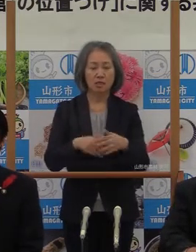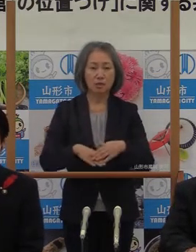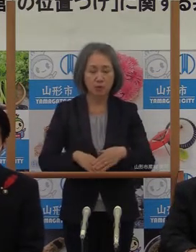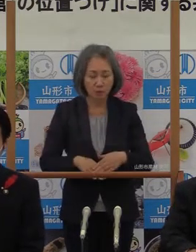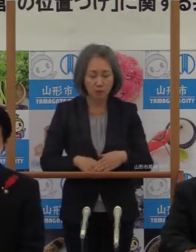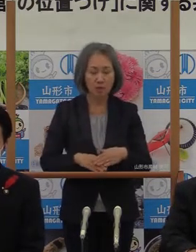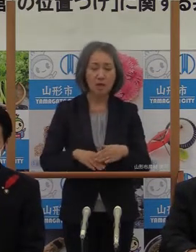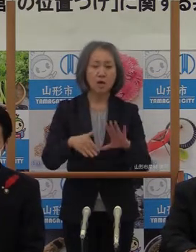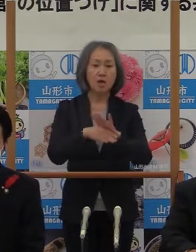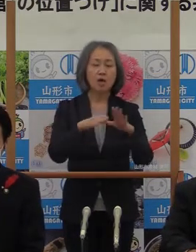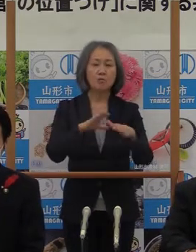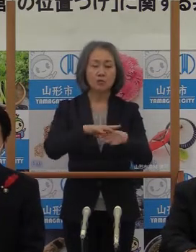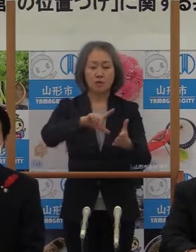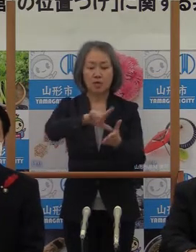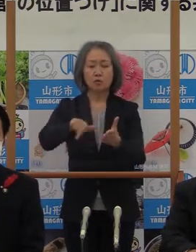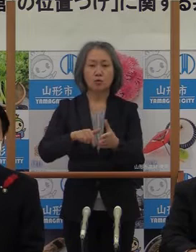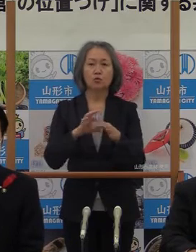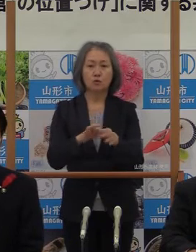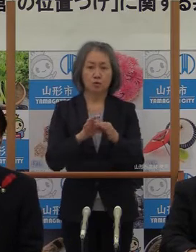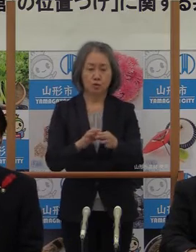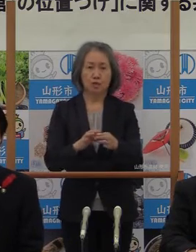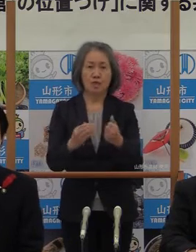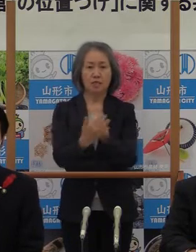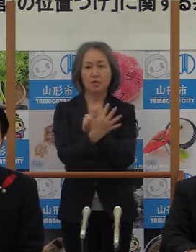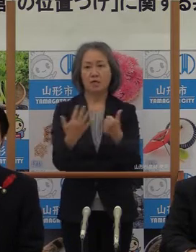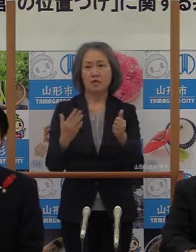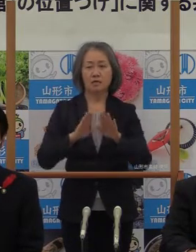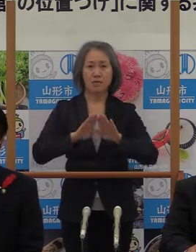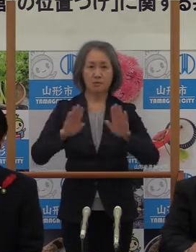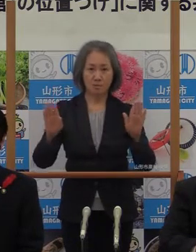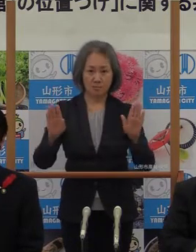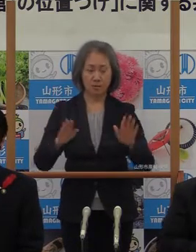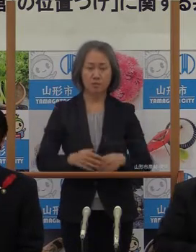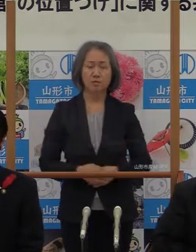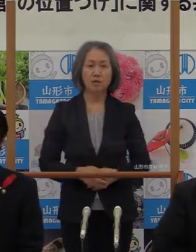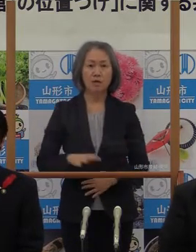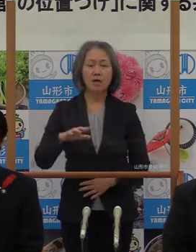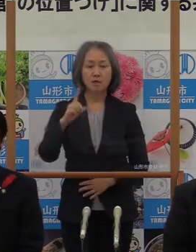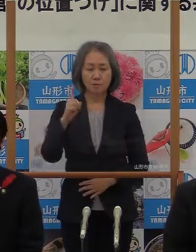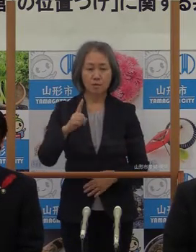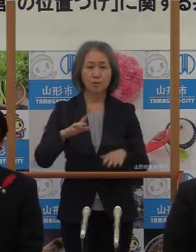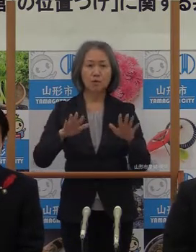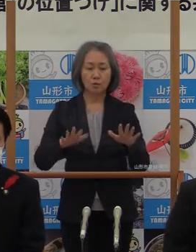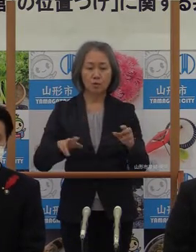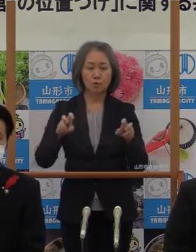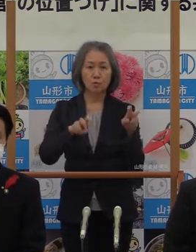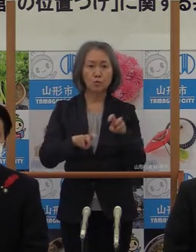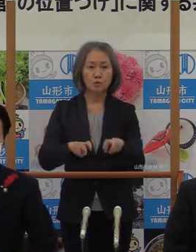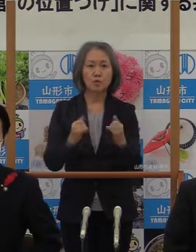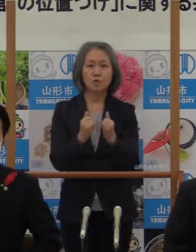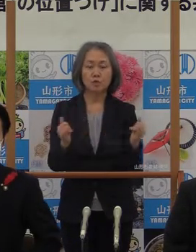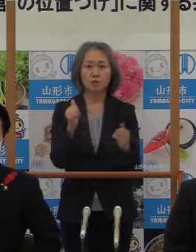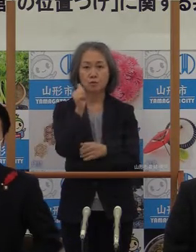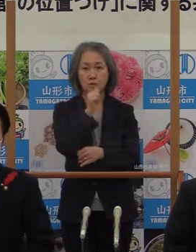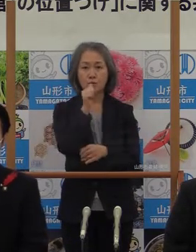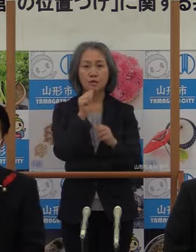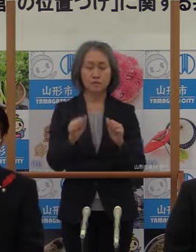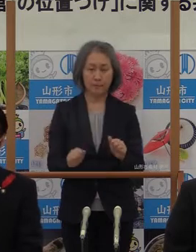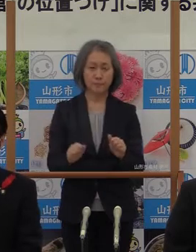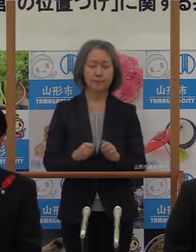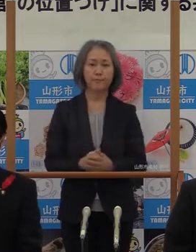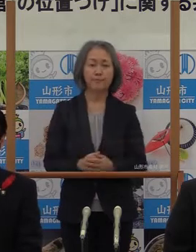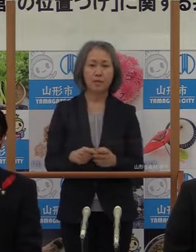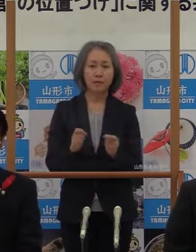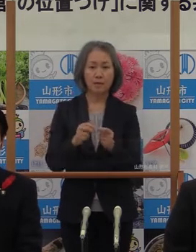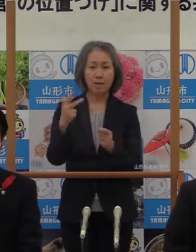置づけに関する共同記者会見を始めさせていただきます。はじめに本日の出席者をご紹介いたします。